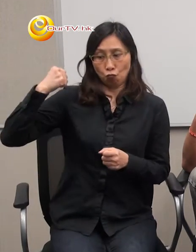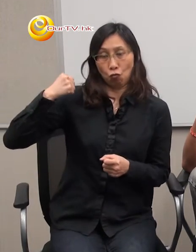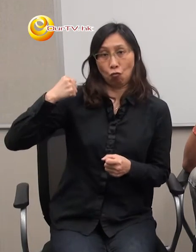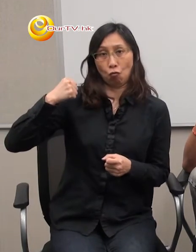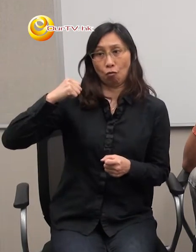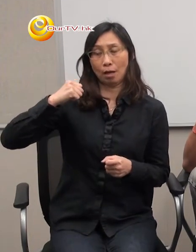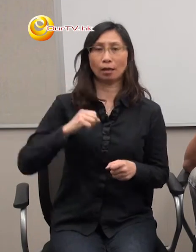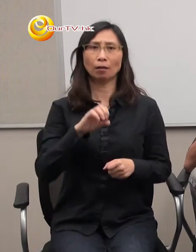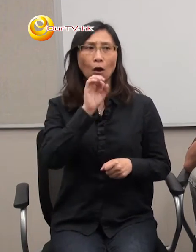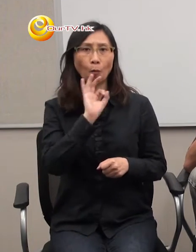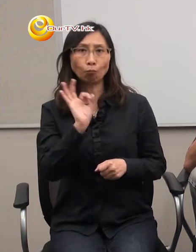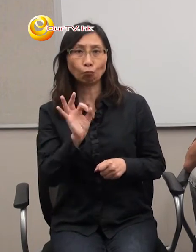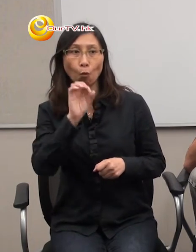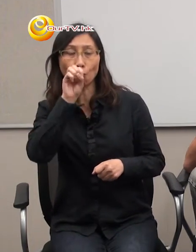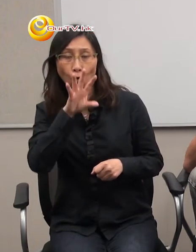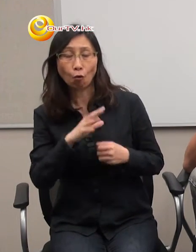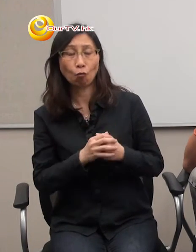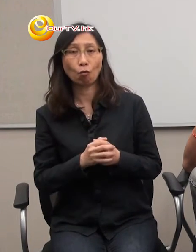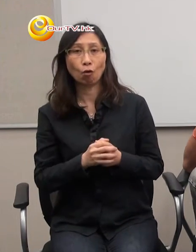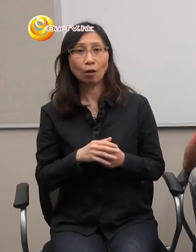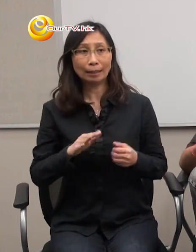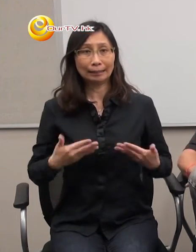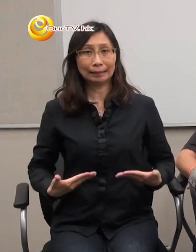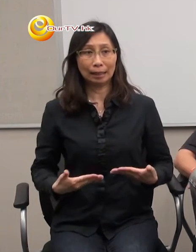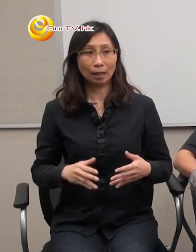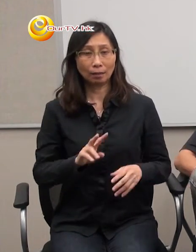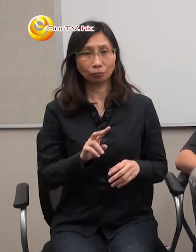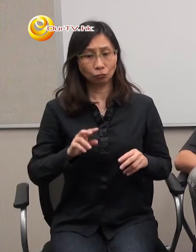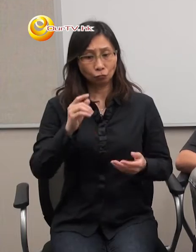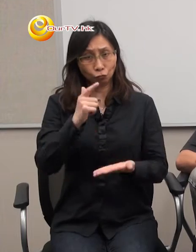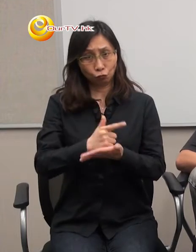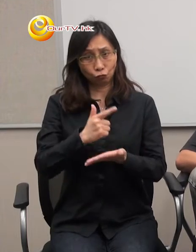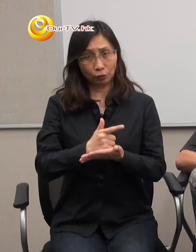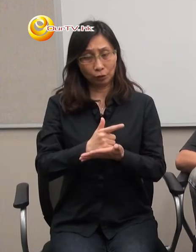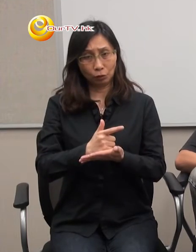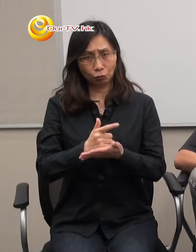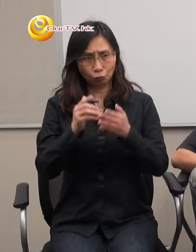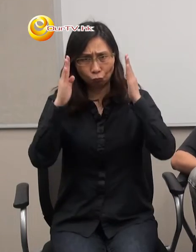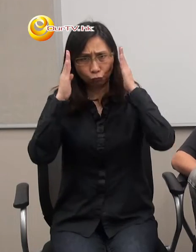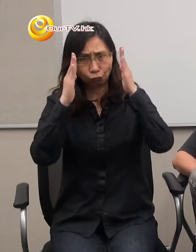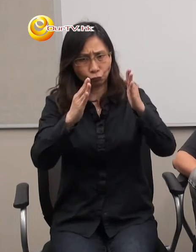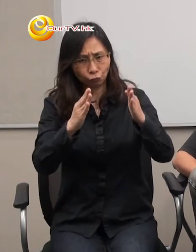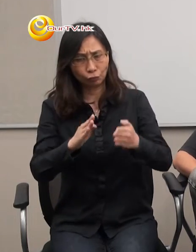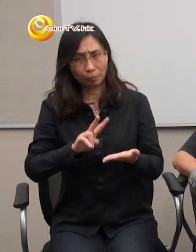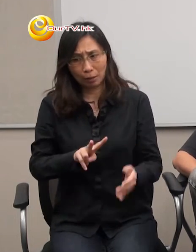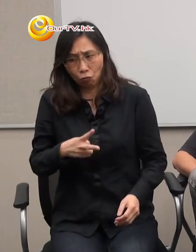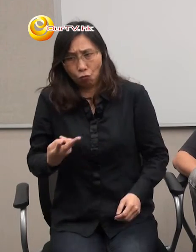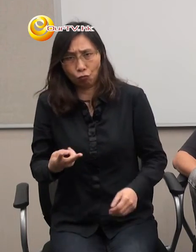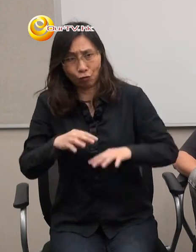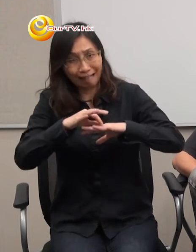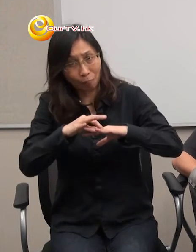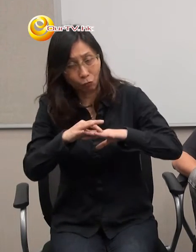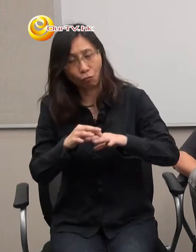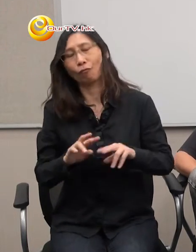嘅重心咧係轉咗啦，係咪？即係轉咗發展科技啊嗰方面啊，有金融啊啲嘢。